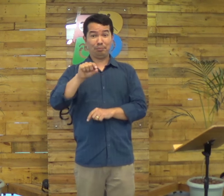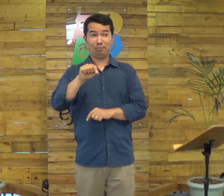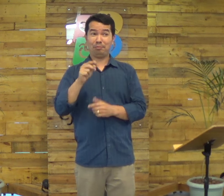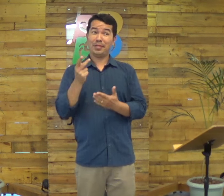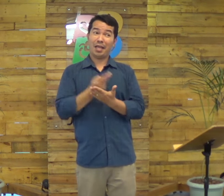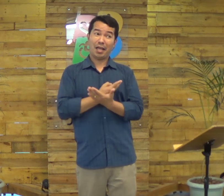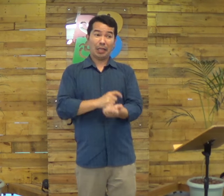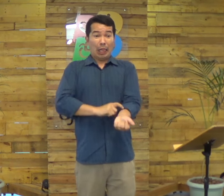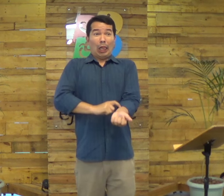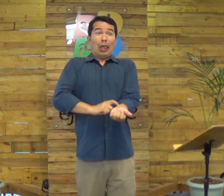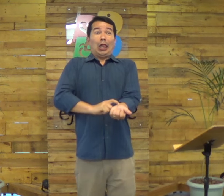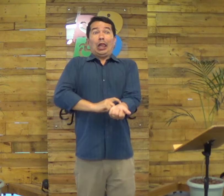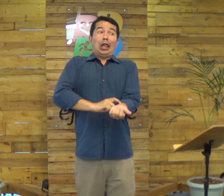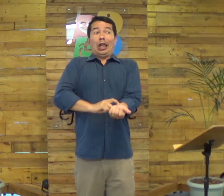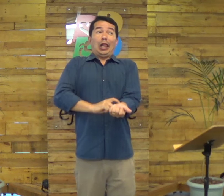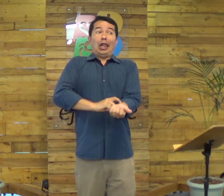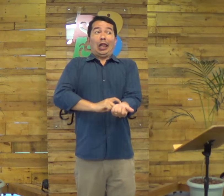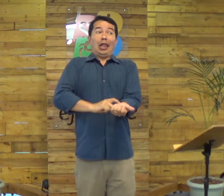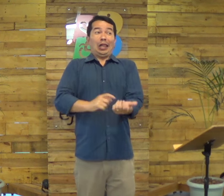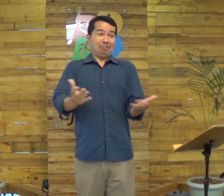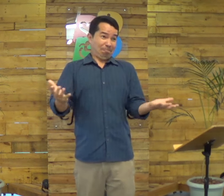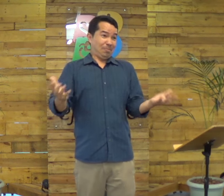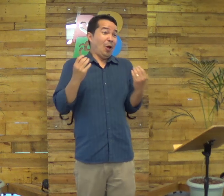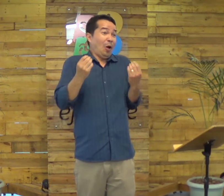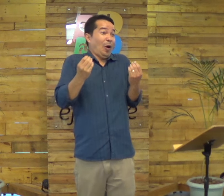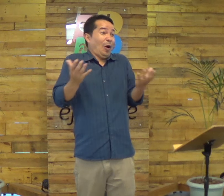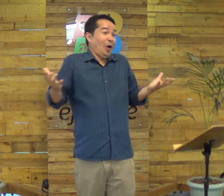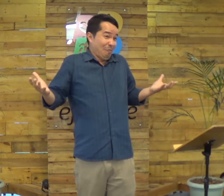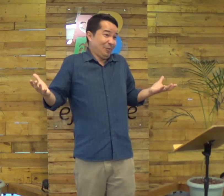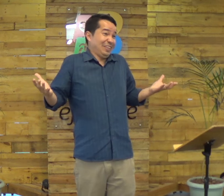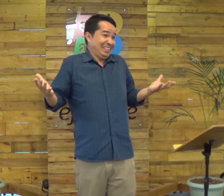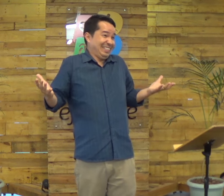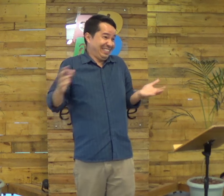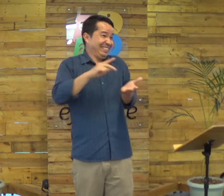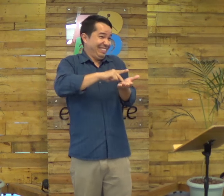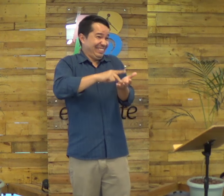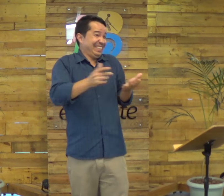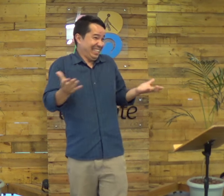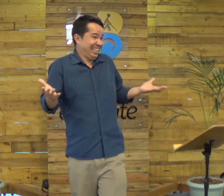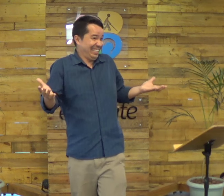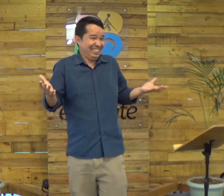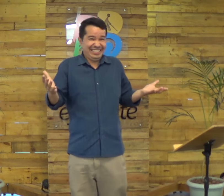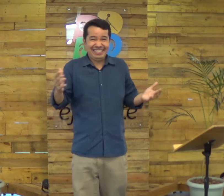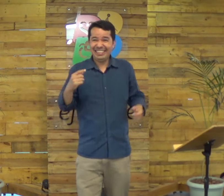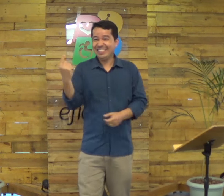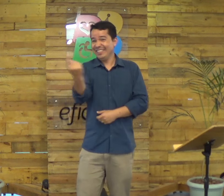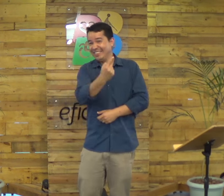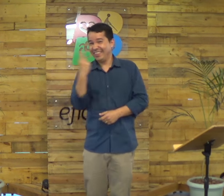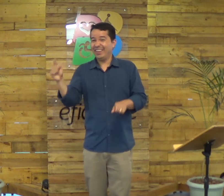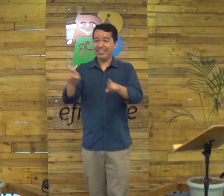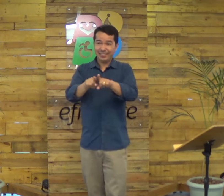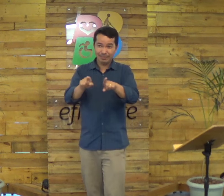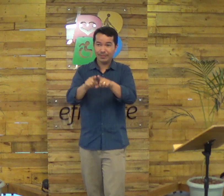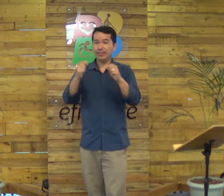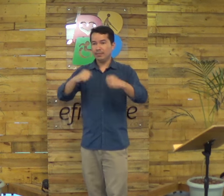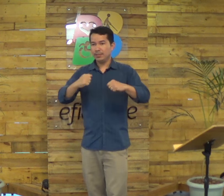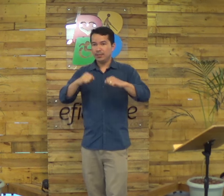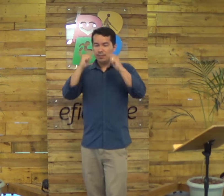Qual também, fez escolhas erradas, né? Ele escolheu ficar irritado, houve a separação, né? Acontece, com nós,